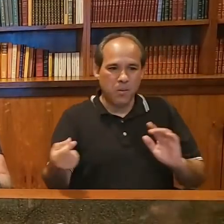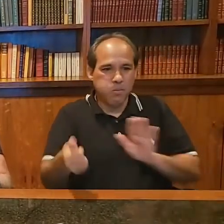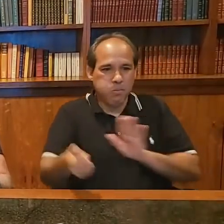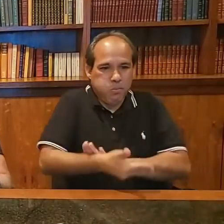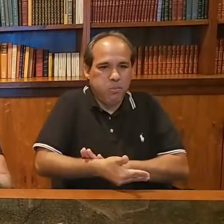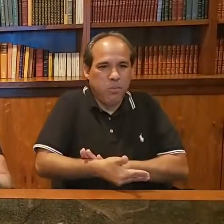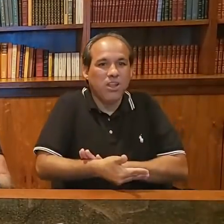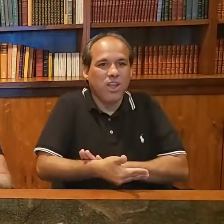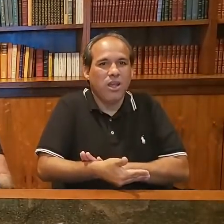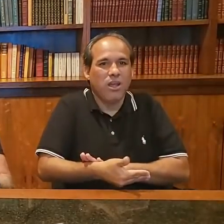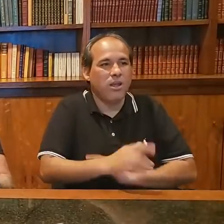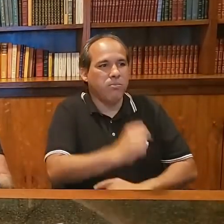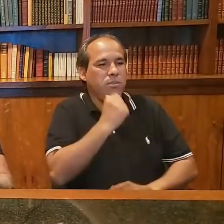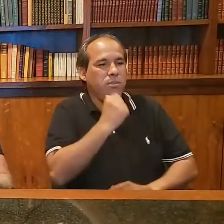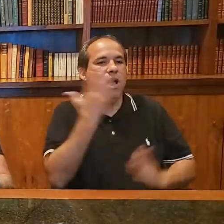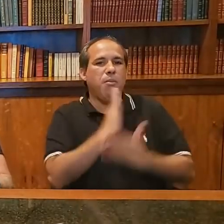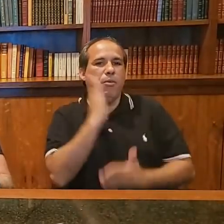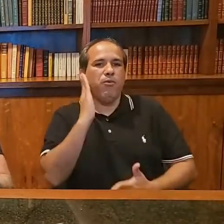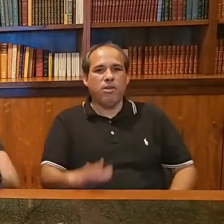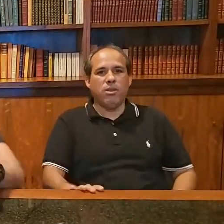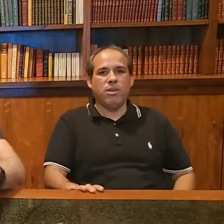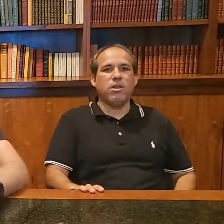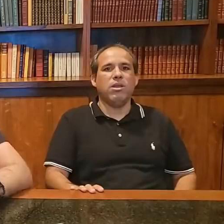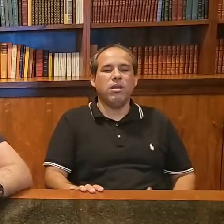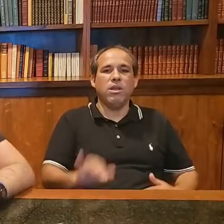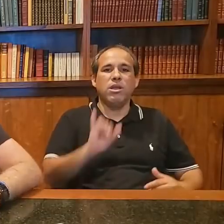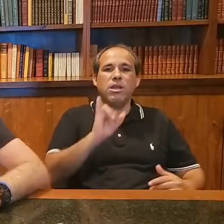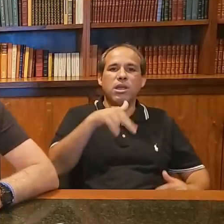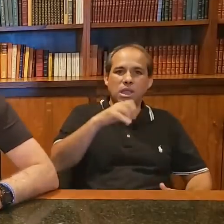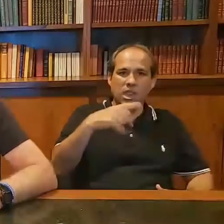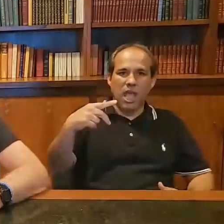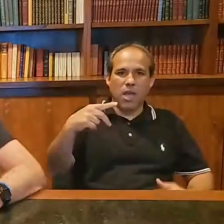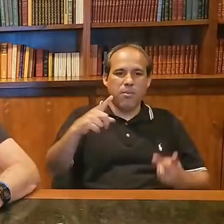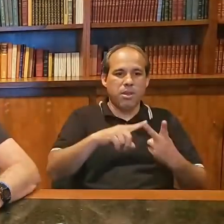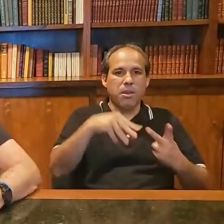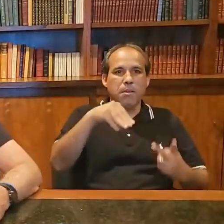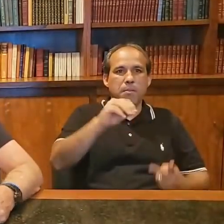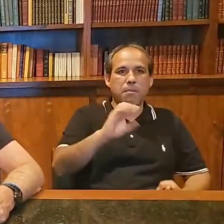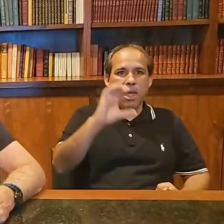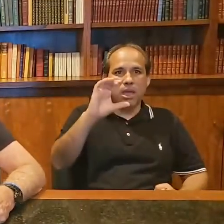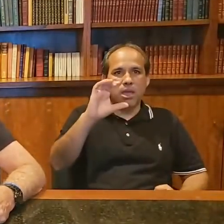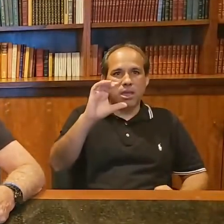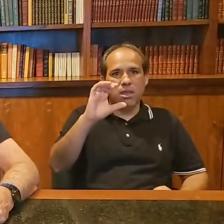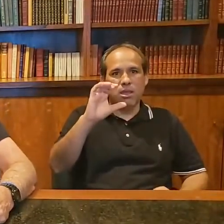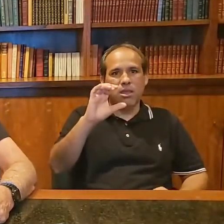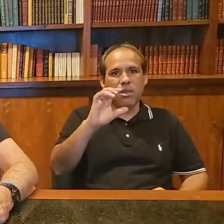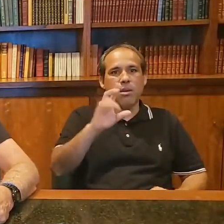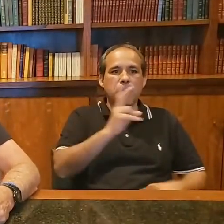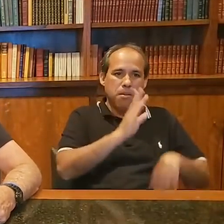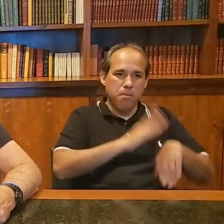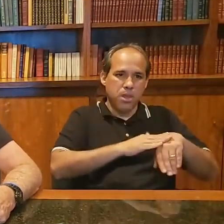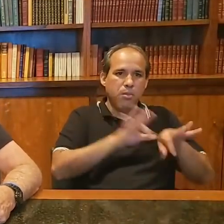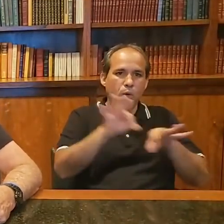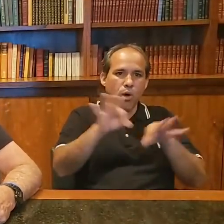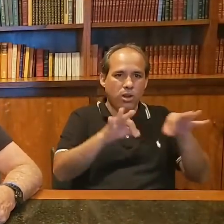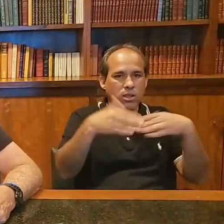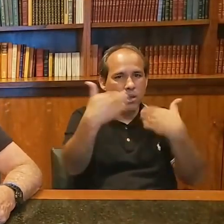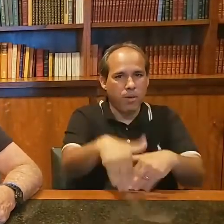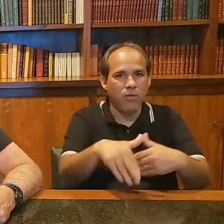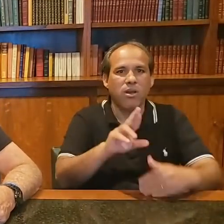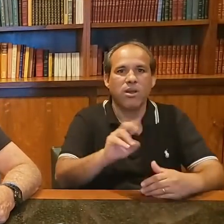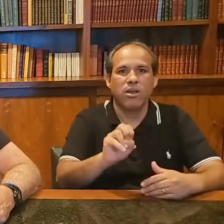Com toda certeza. Quem aplica é o INEP, é o MEC. Tá, o MEC aplica aí essas provas. Vai, Cid, prepara outra pergunta